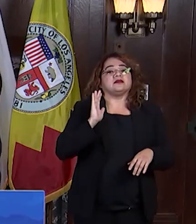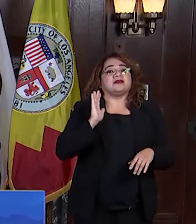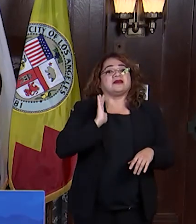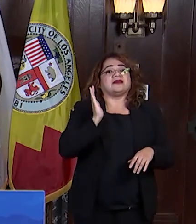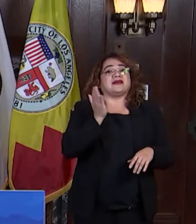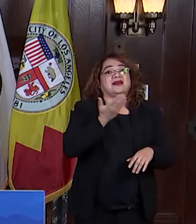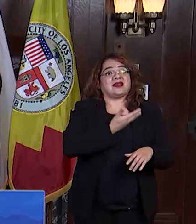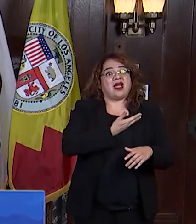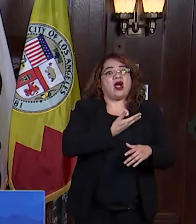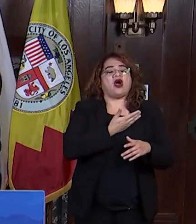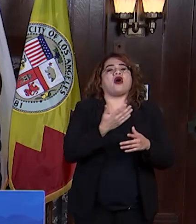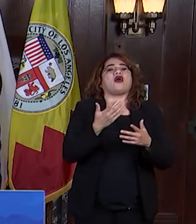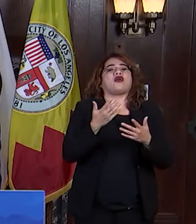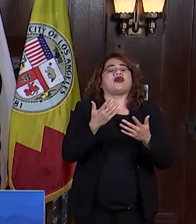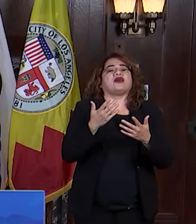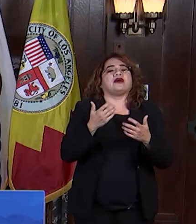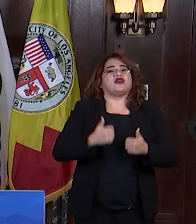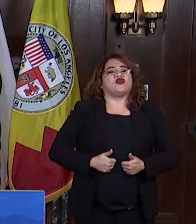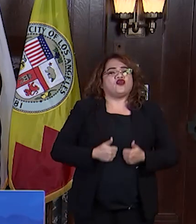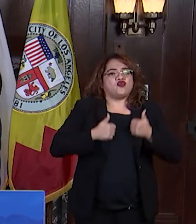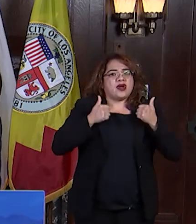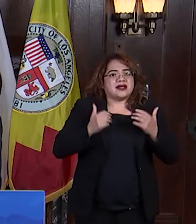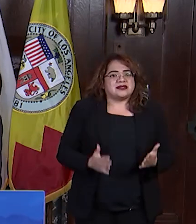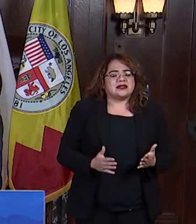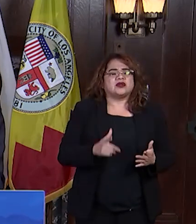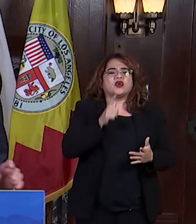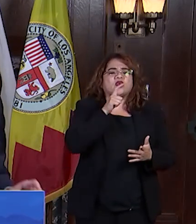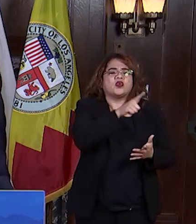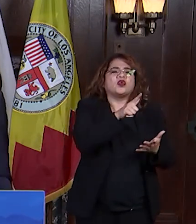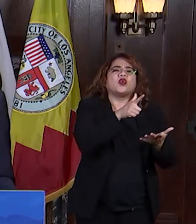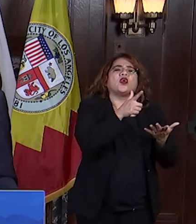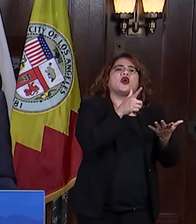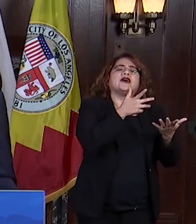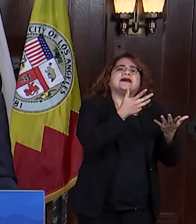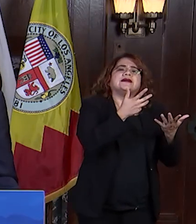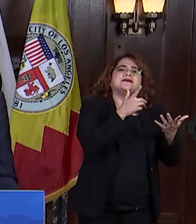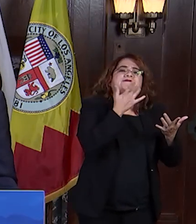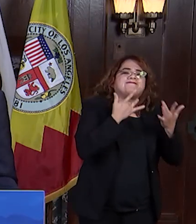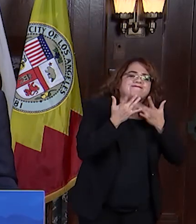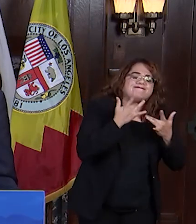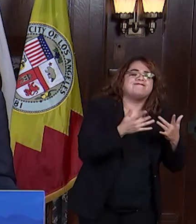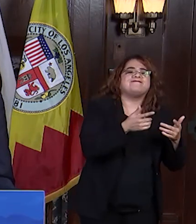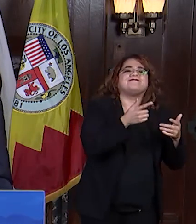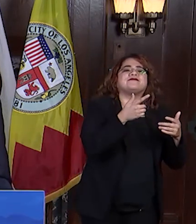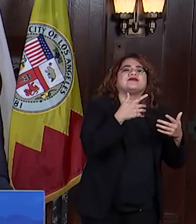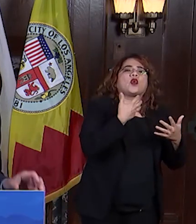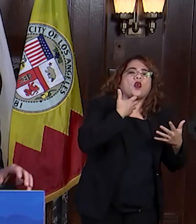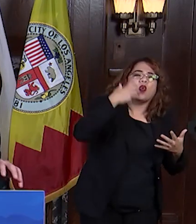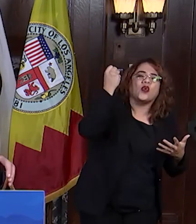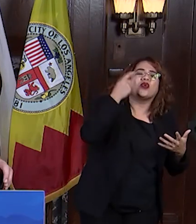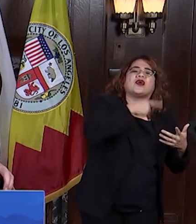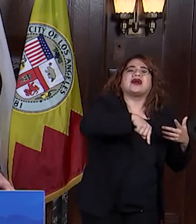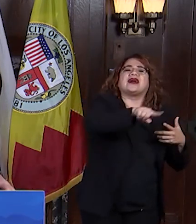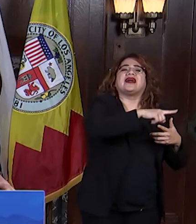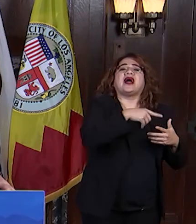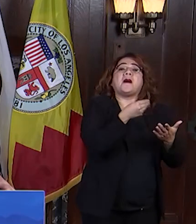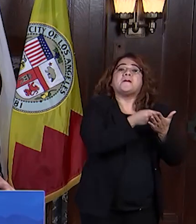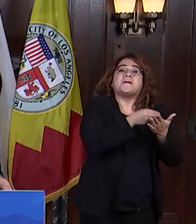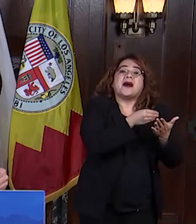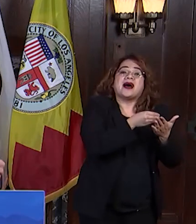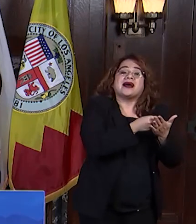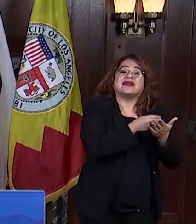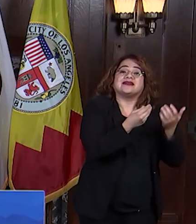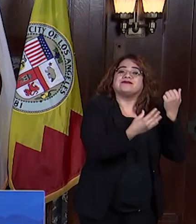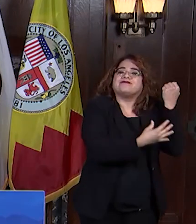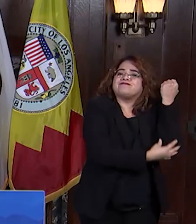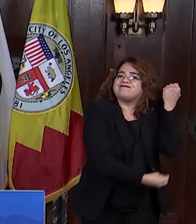más afectados por la pandemia. A partir del próximo lunes, angelinos de bajos ingresos